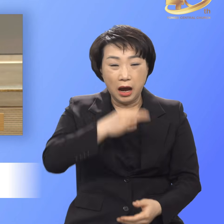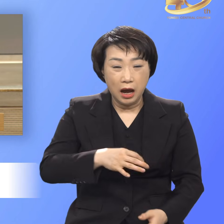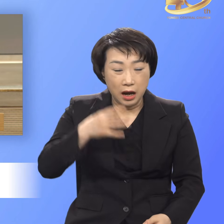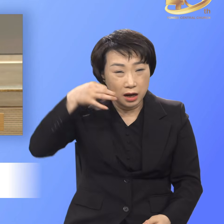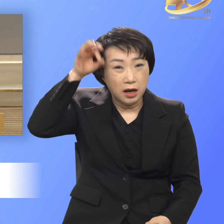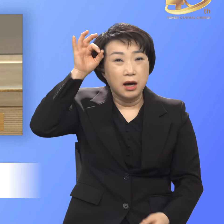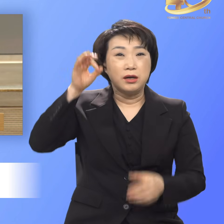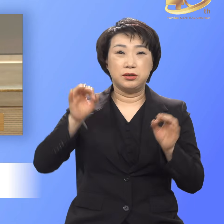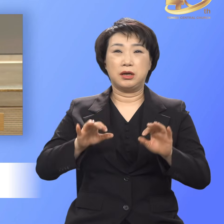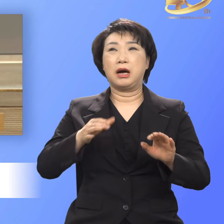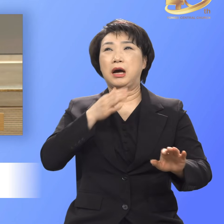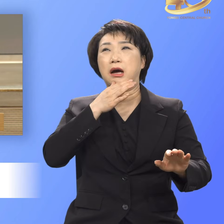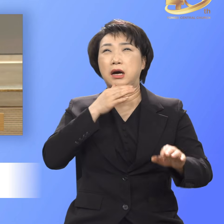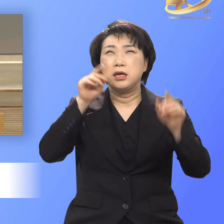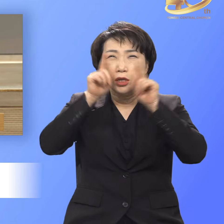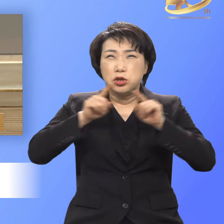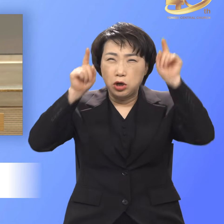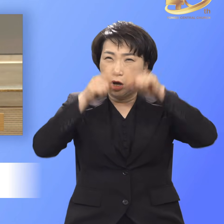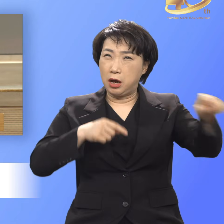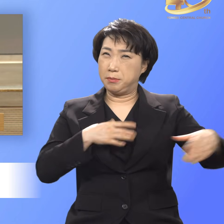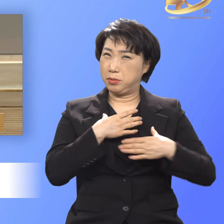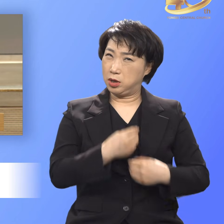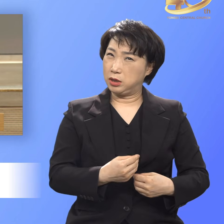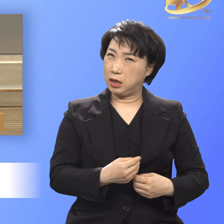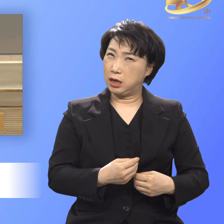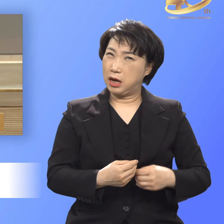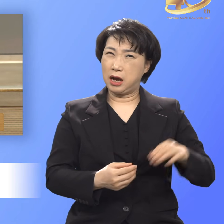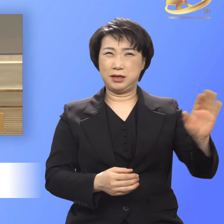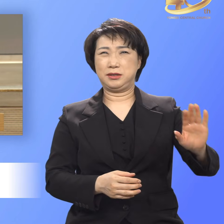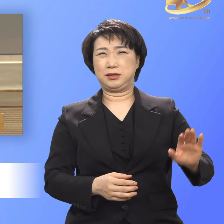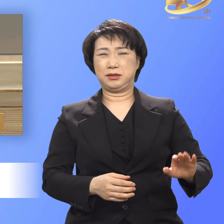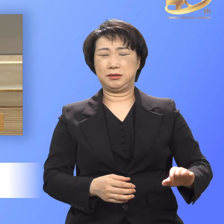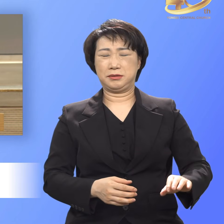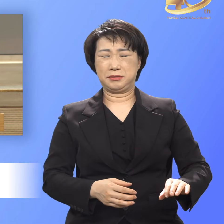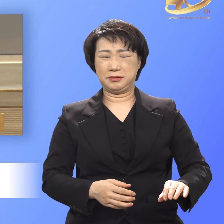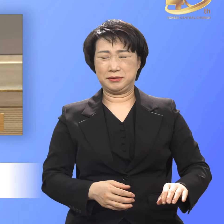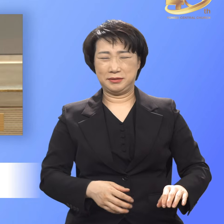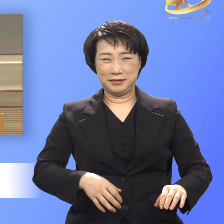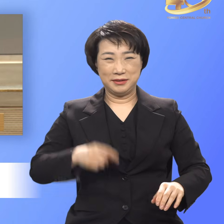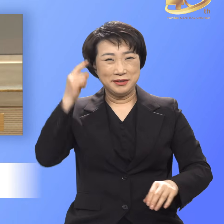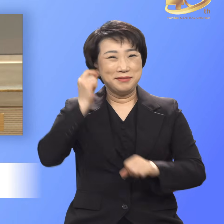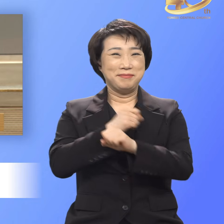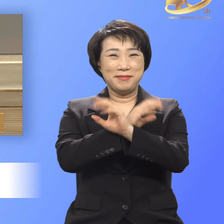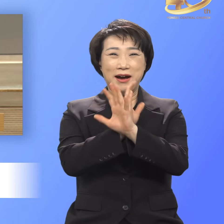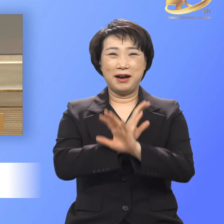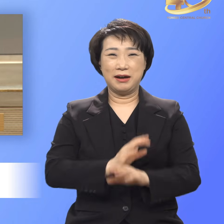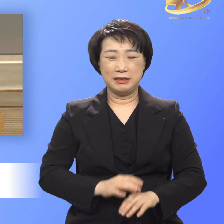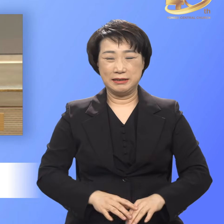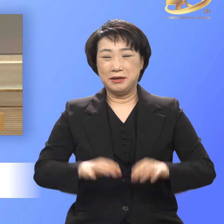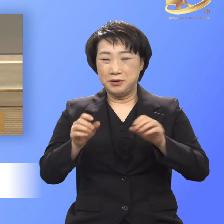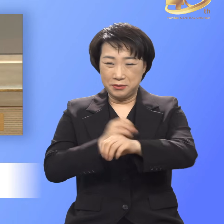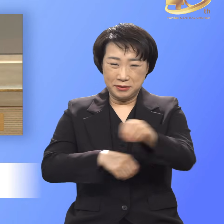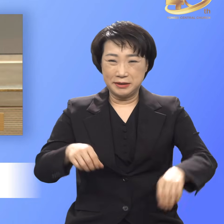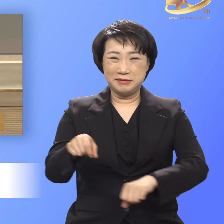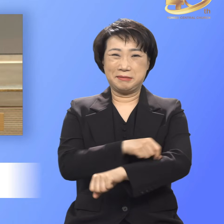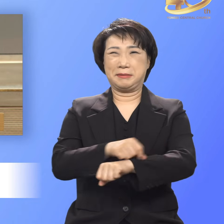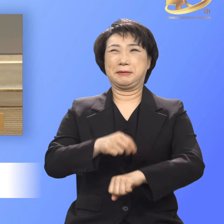싶으면 지옥은 편한가? 간단하잖아. 그럼 뭐 별거 아니네.